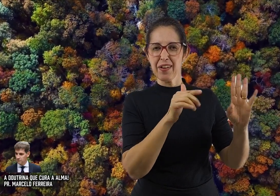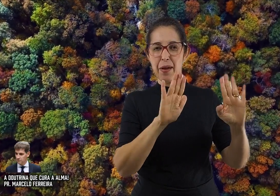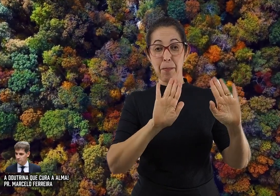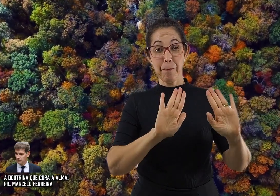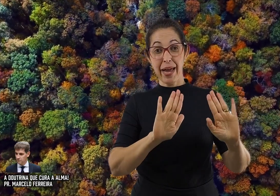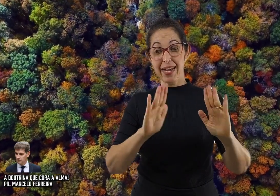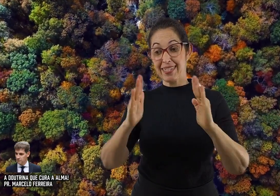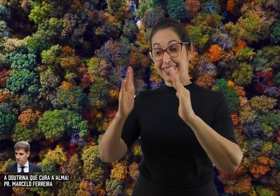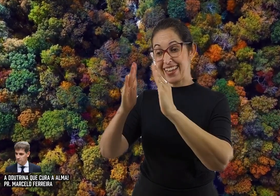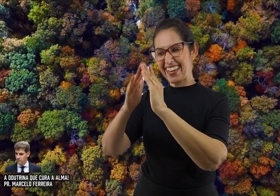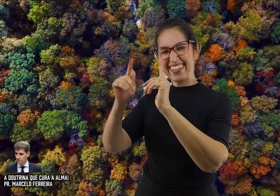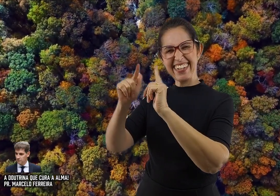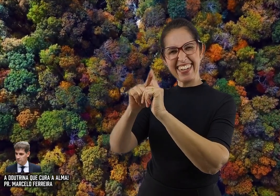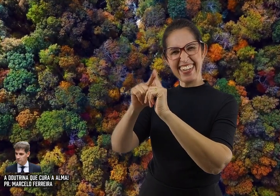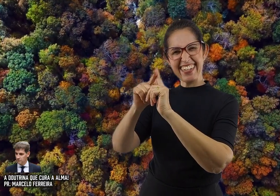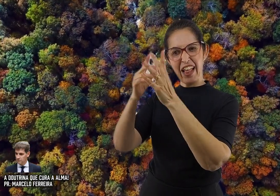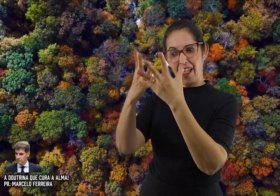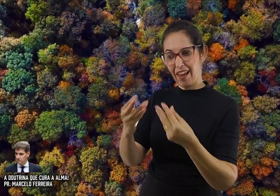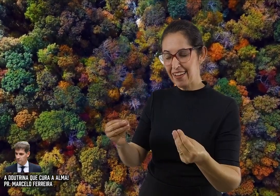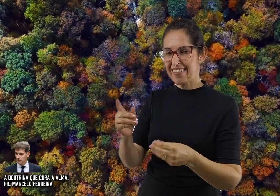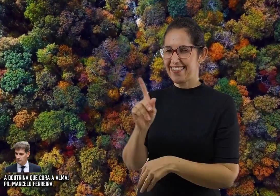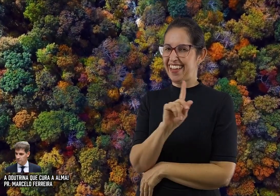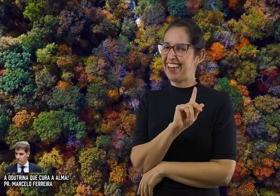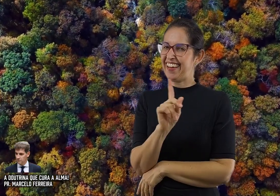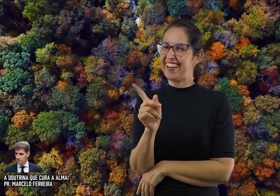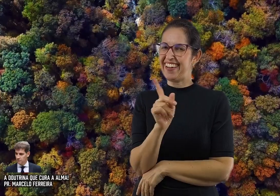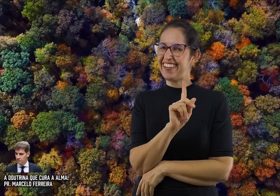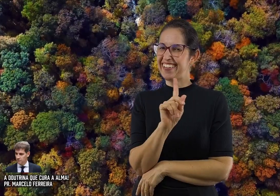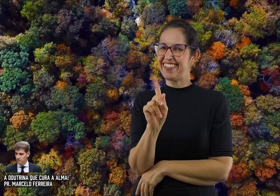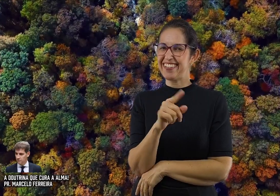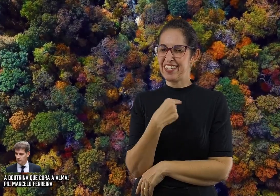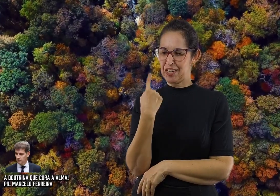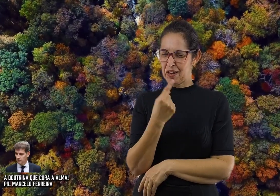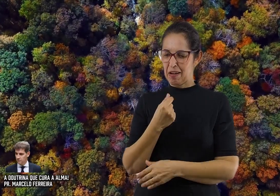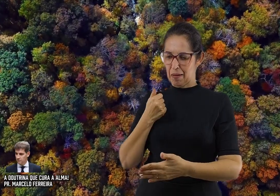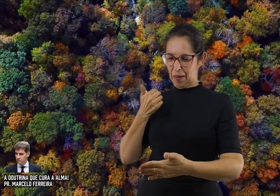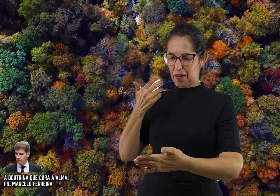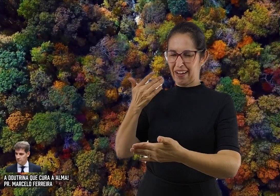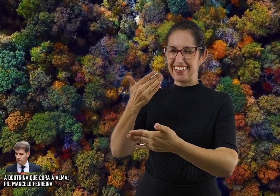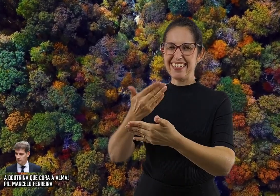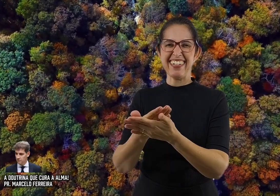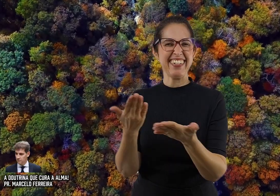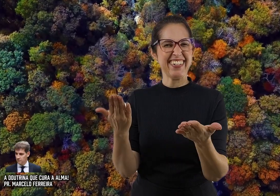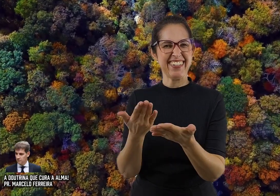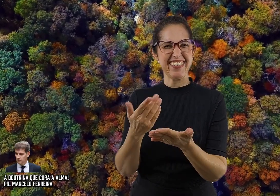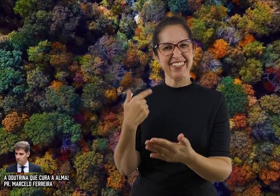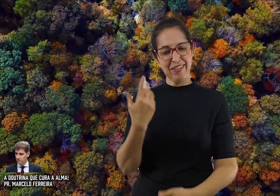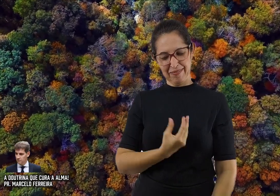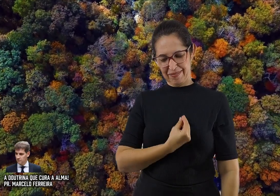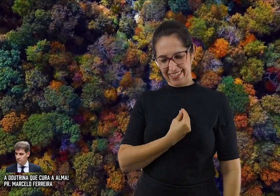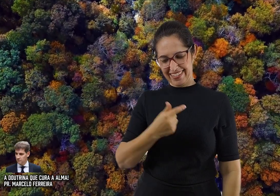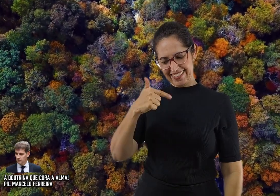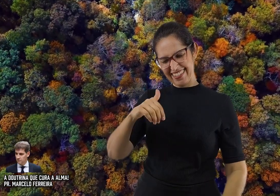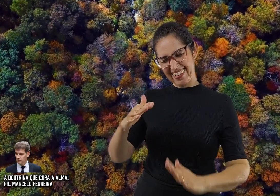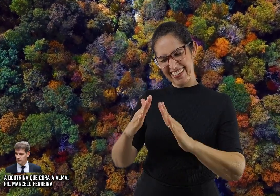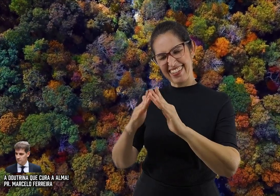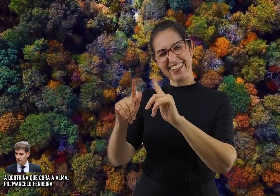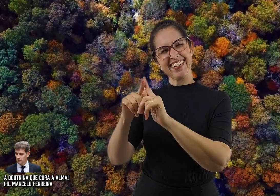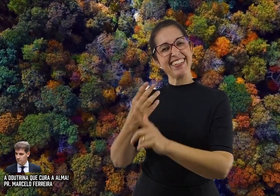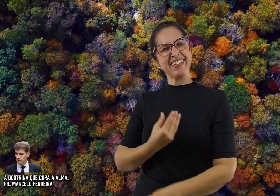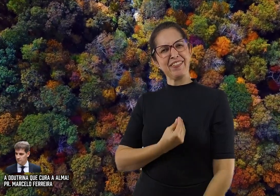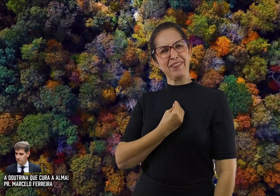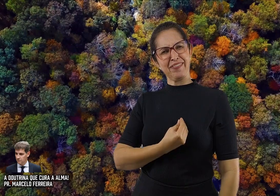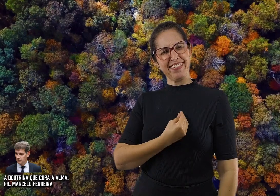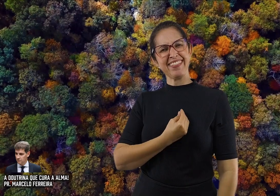desabou? Não, a igreja continua. Nós somos a igreja viva do Senhor. Nós estamos aqui. Paulo, na